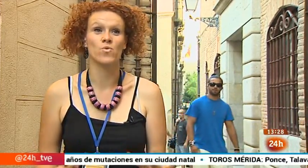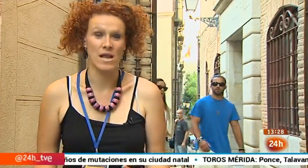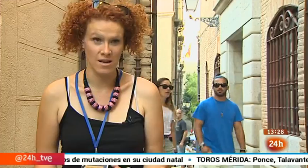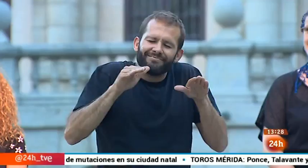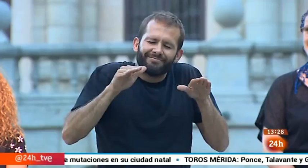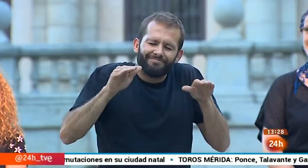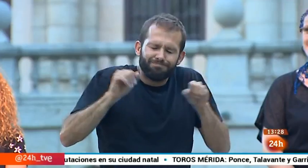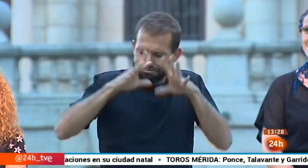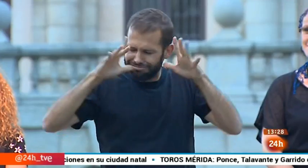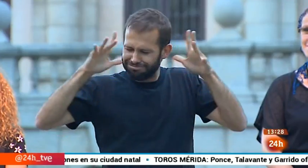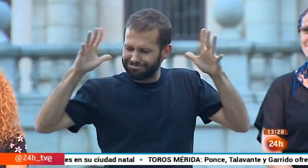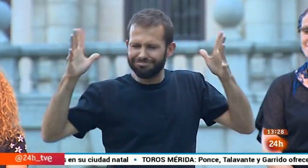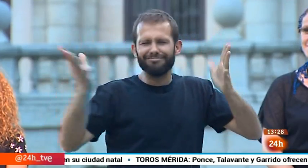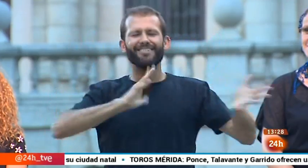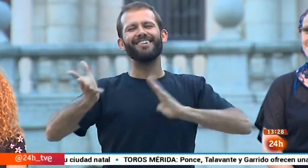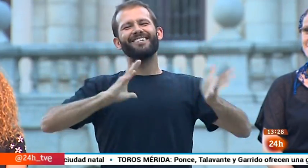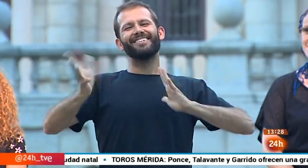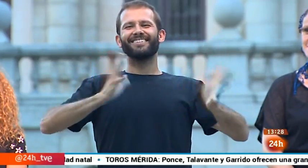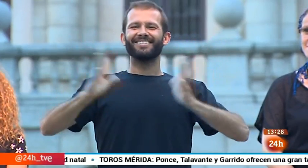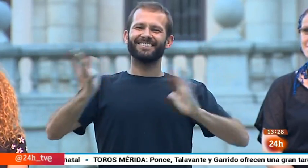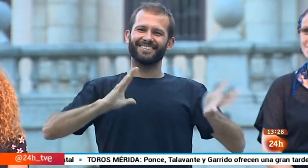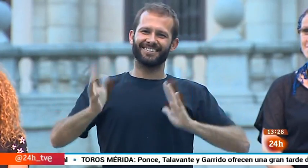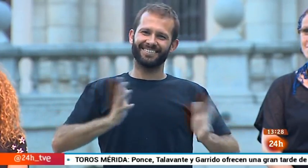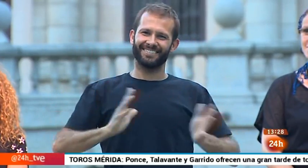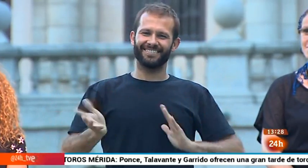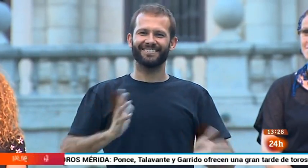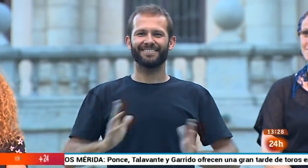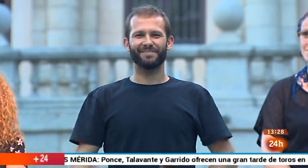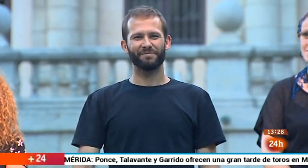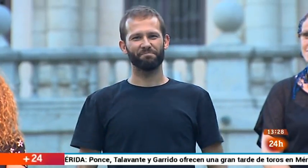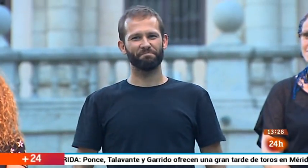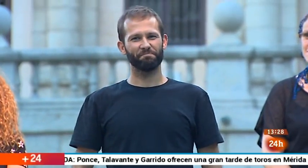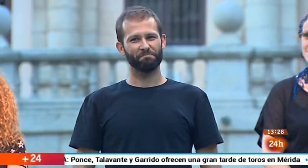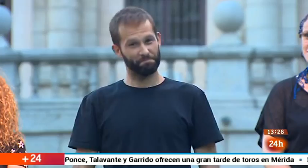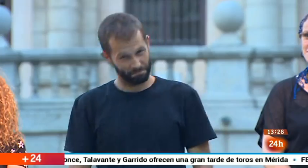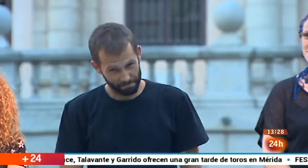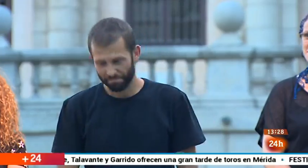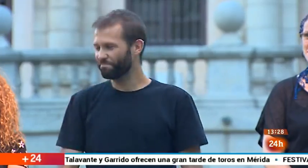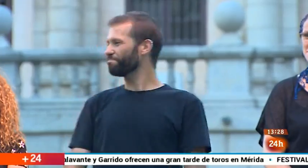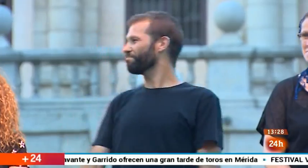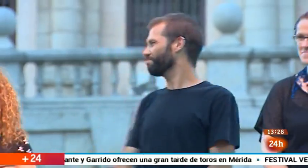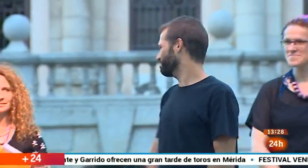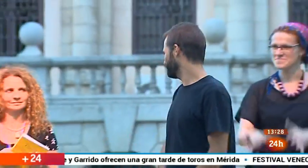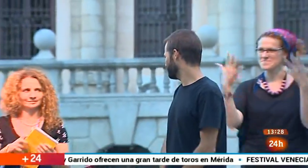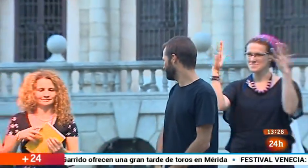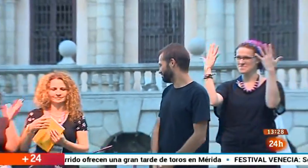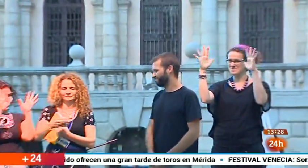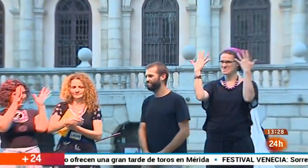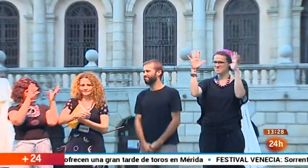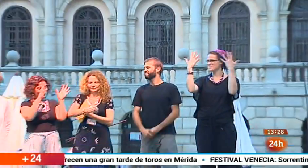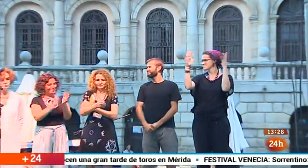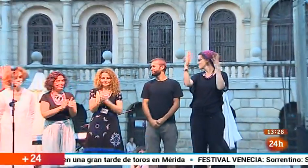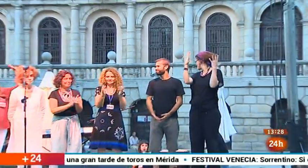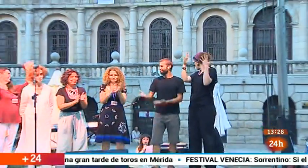es habitual. Al igual que no es habitual tener un poeta sordo que cree su poesía en lengua de signos, tampoco es habitual tener intérpretes de lengua de signos